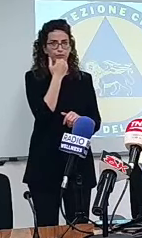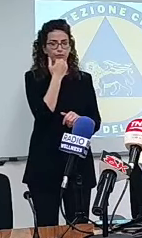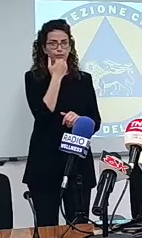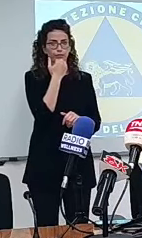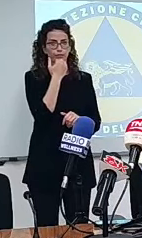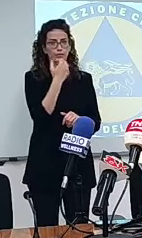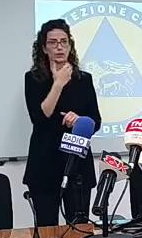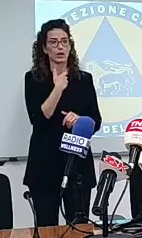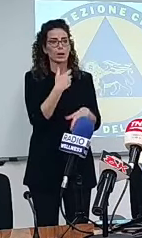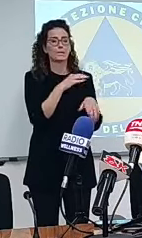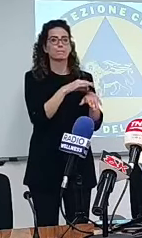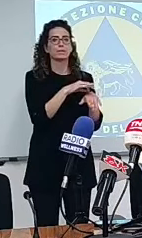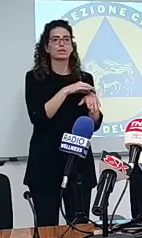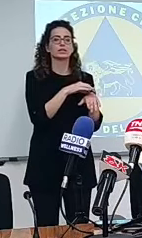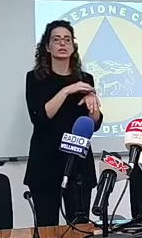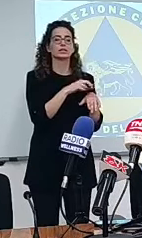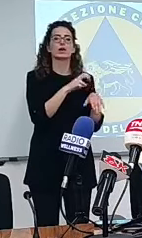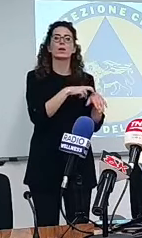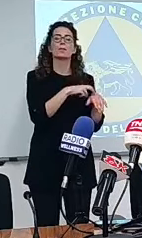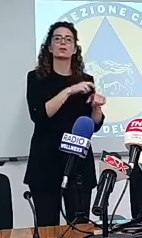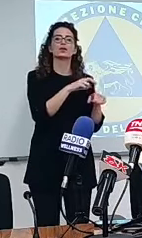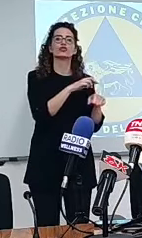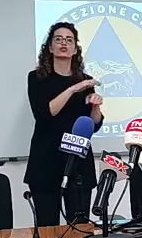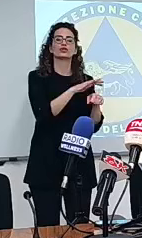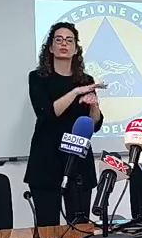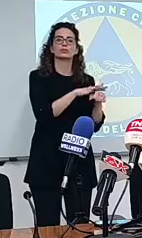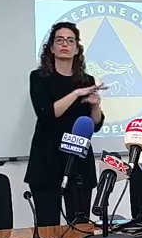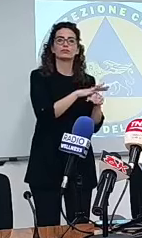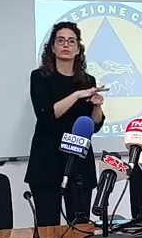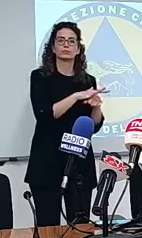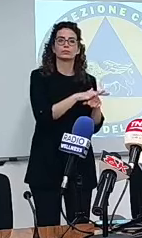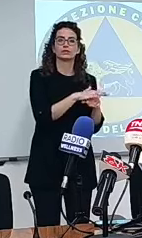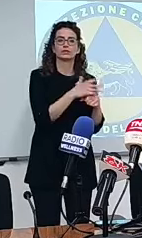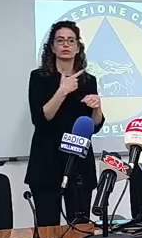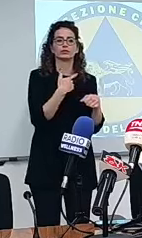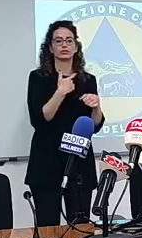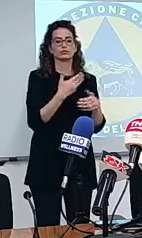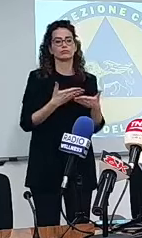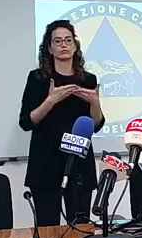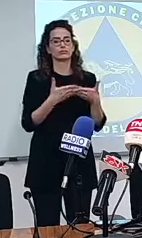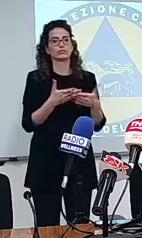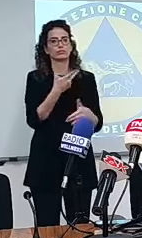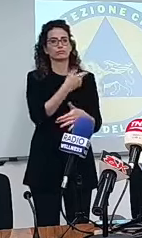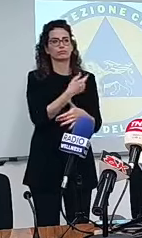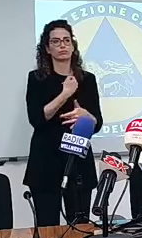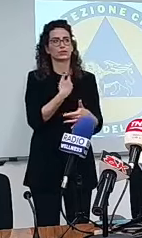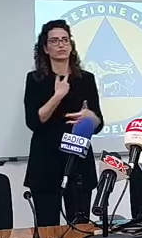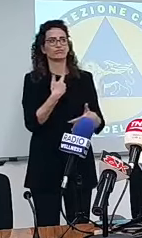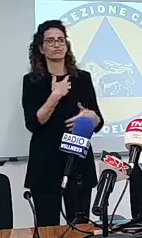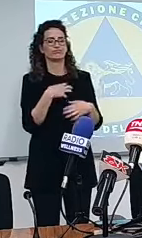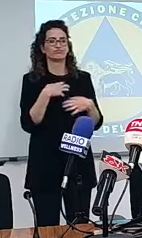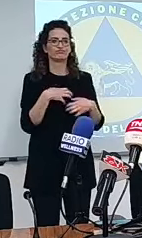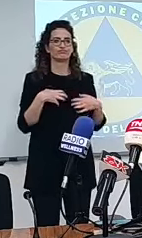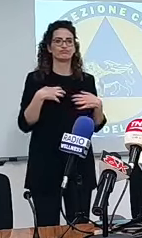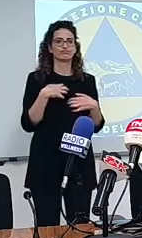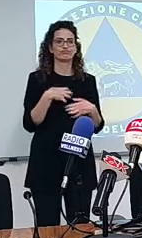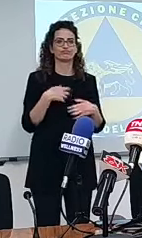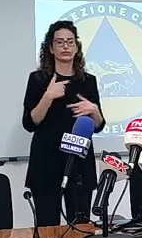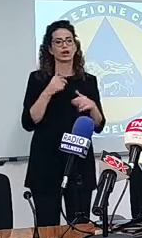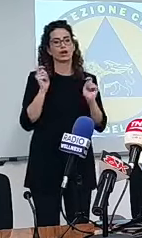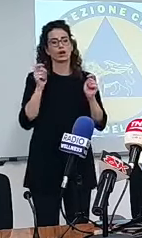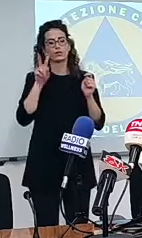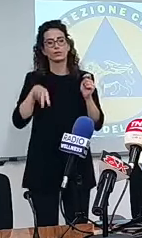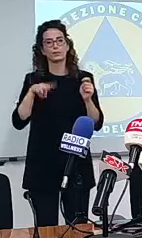malumore da parte dei medici di medicina generale per il loro contributo alle vaccinazioni? Leggevo in alcuni quotidiani che